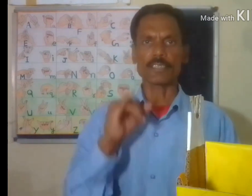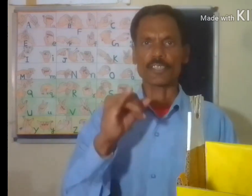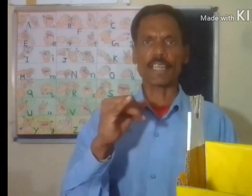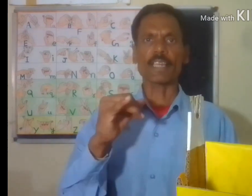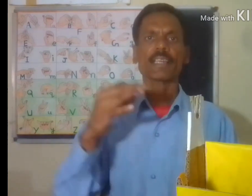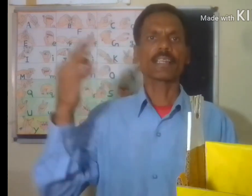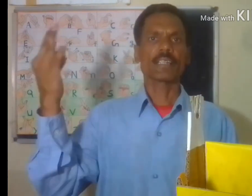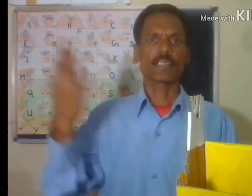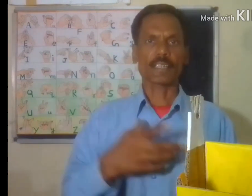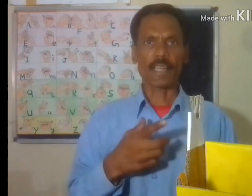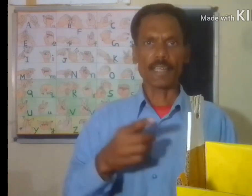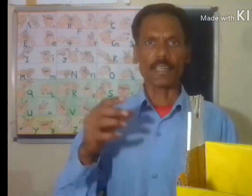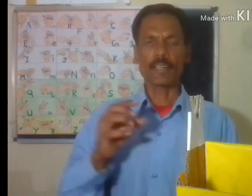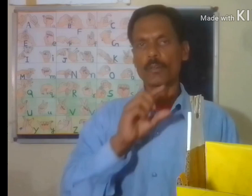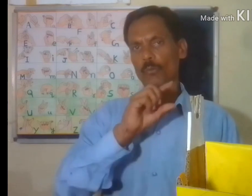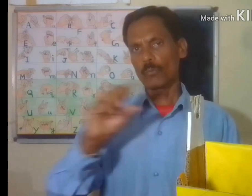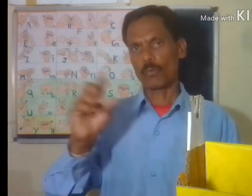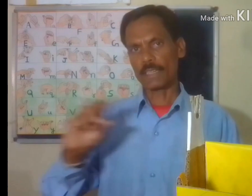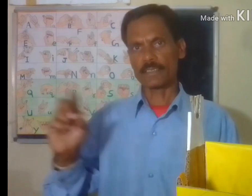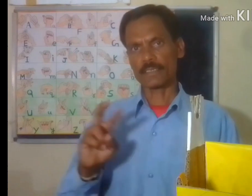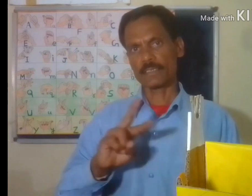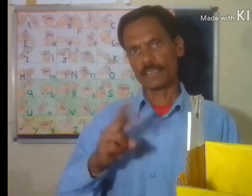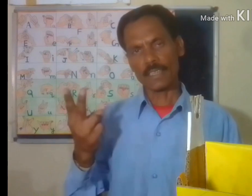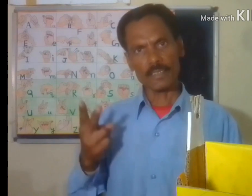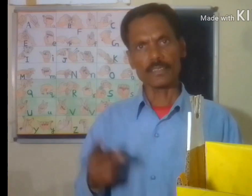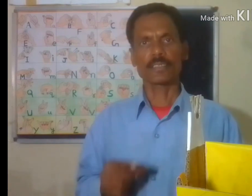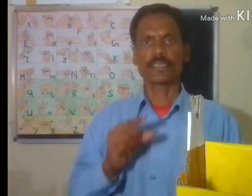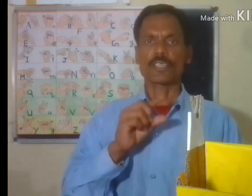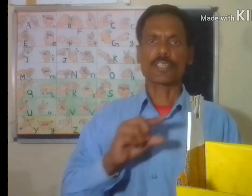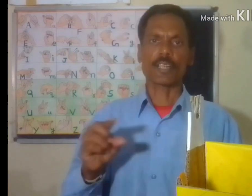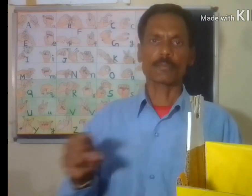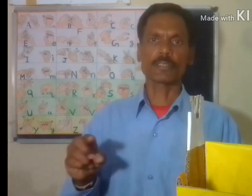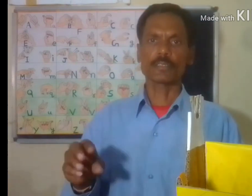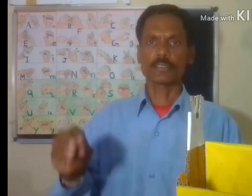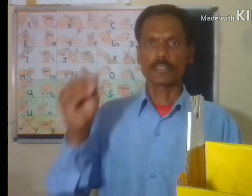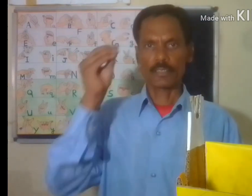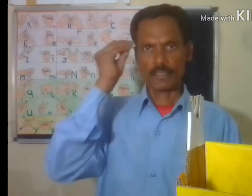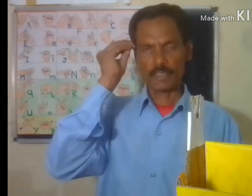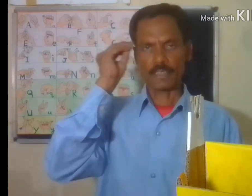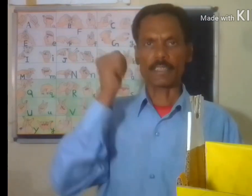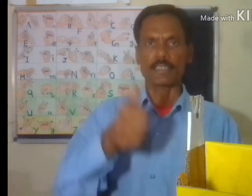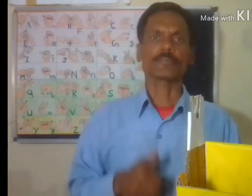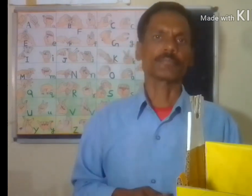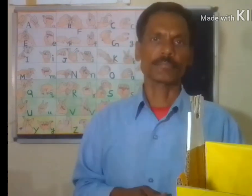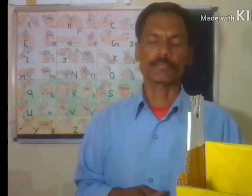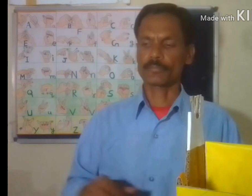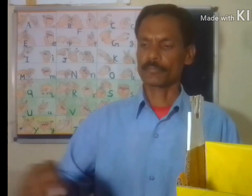छः नए words या शब्द सीखेंगे।